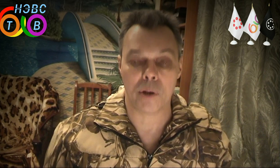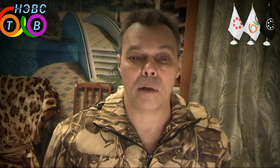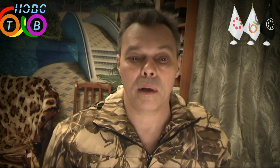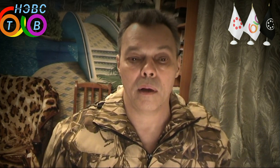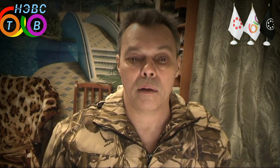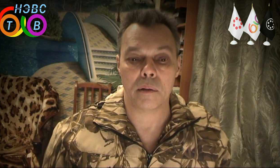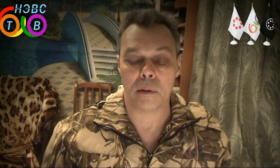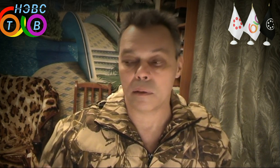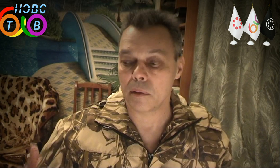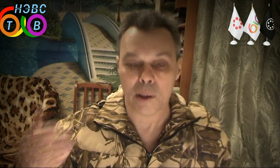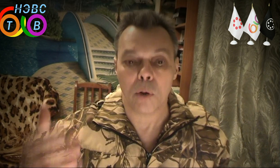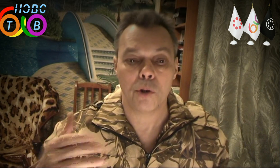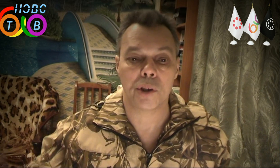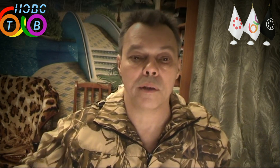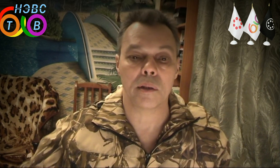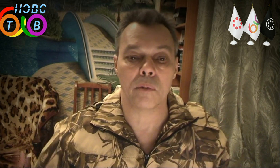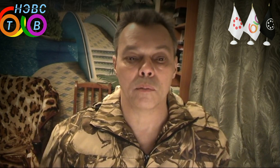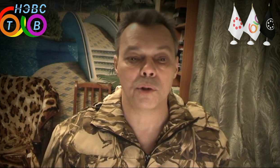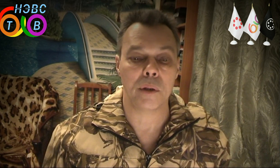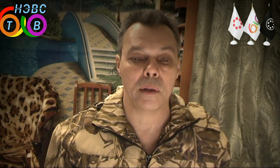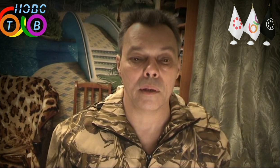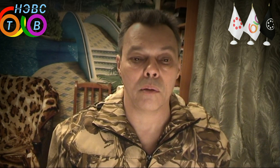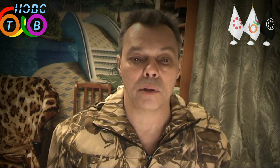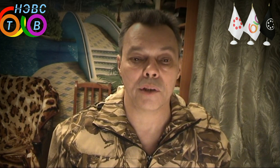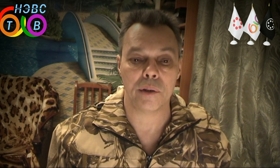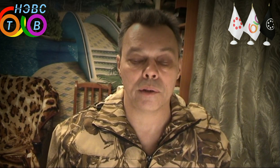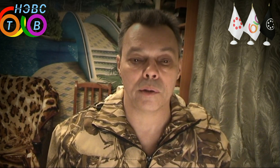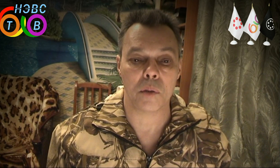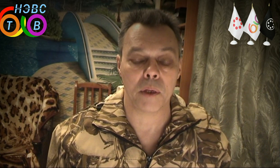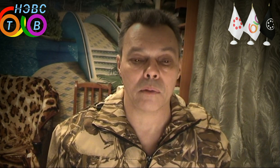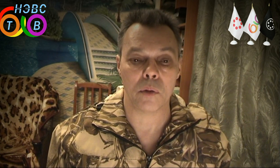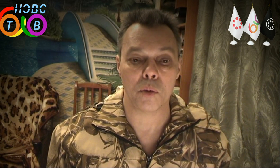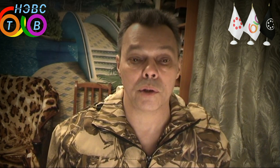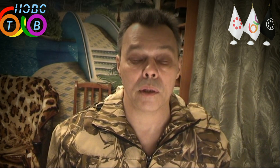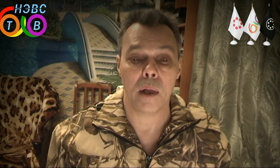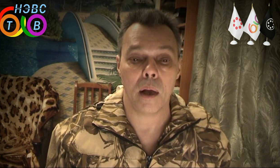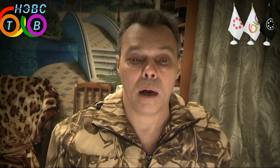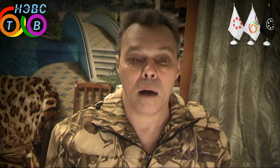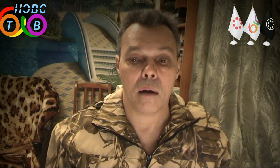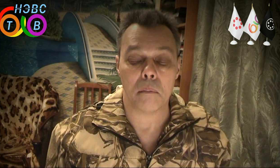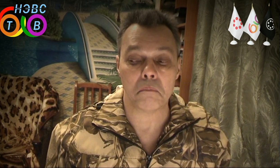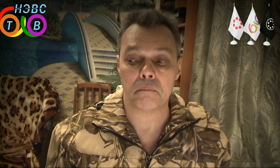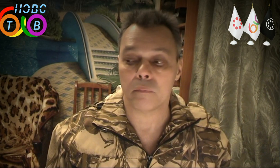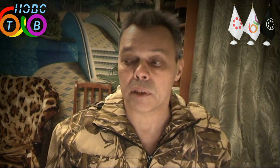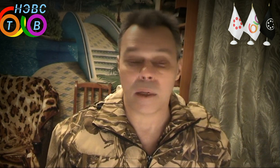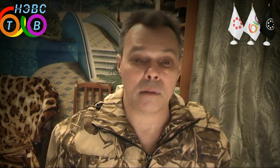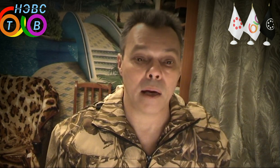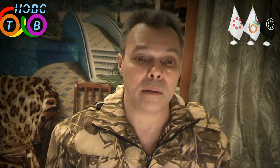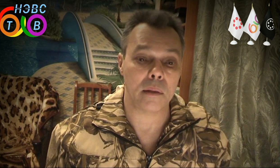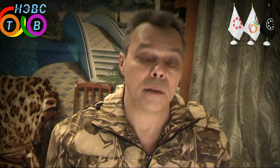девушкой, на которой хочет жениться вот мужчина, да, хочет очистить ее от первого ее мужчины. Вы знаете, так нет,